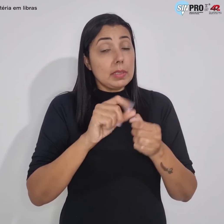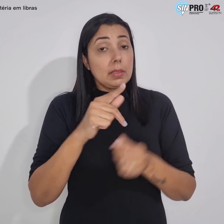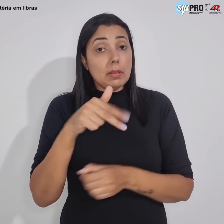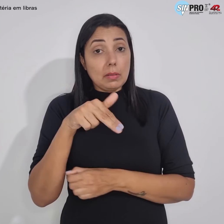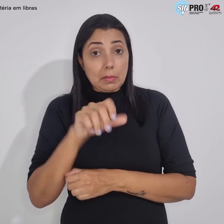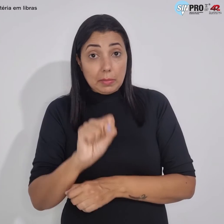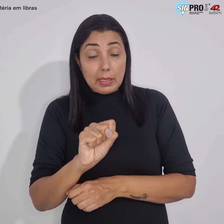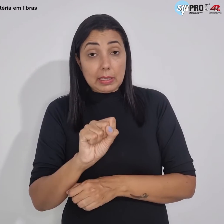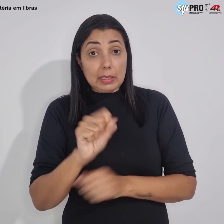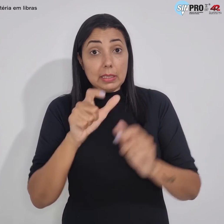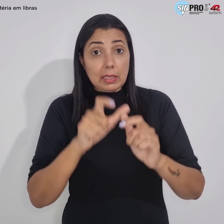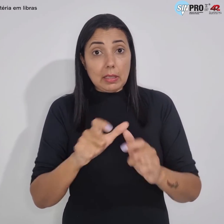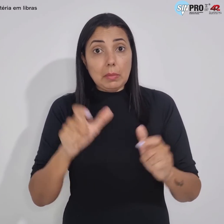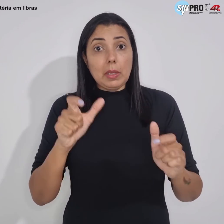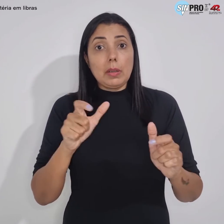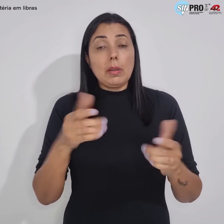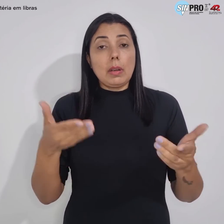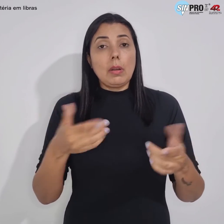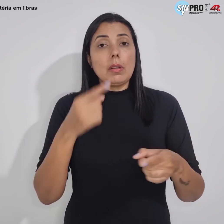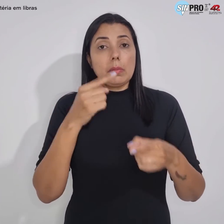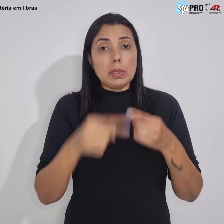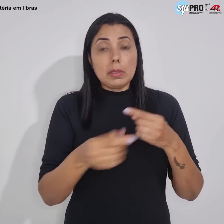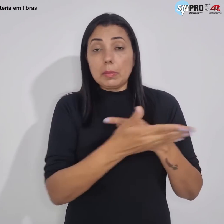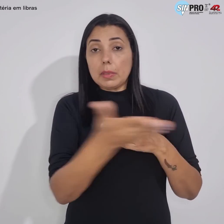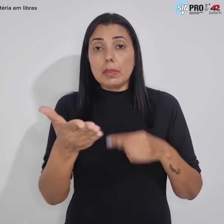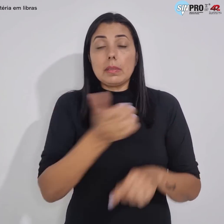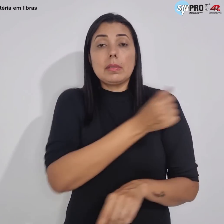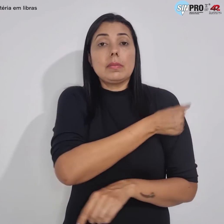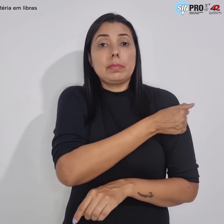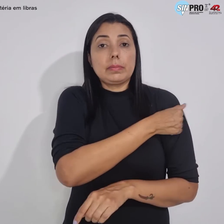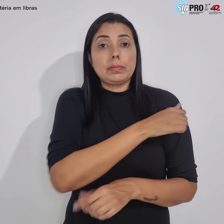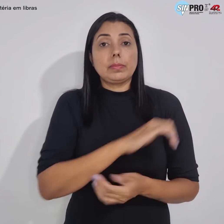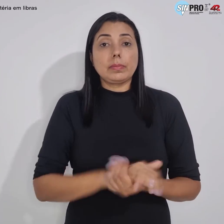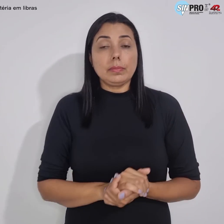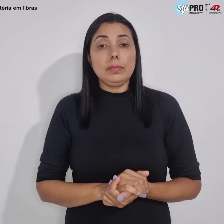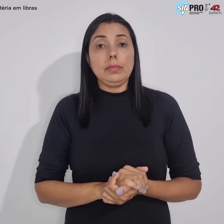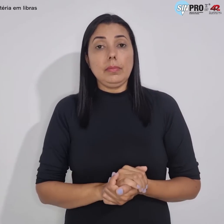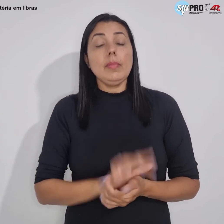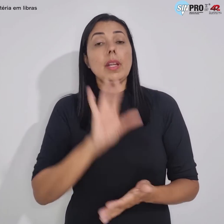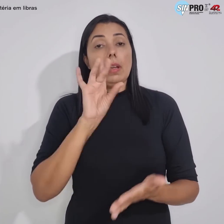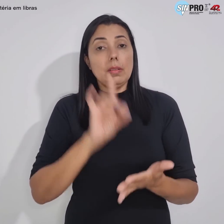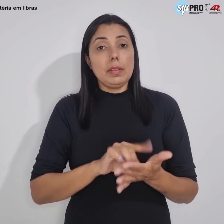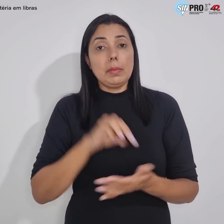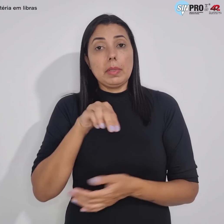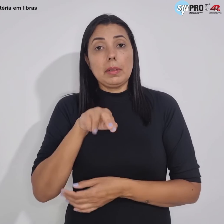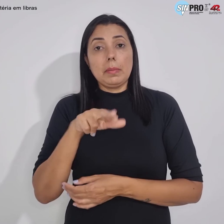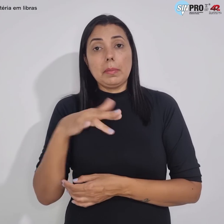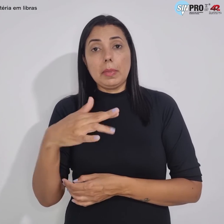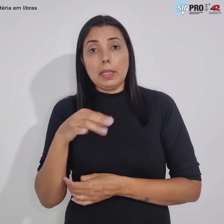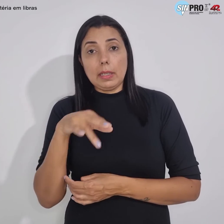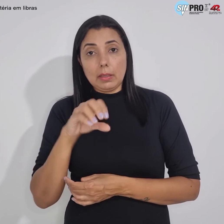é o maior empecilho para esses estudantes, afirma Marcos Aclécio.